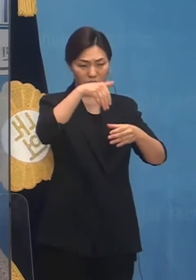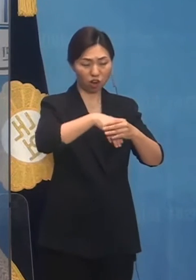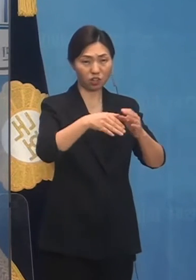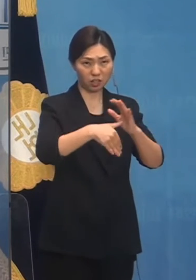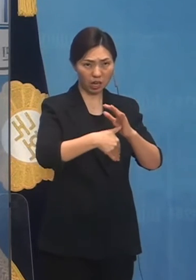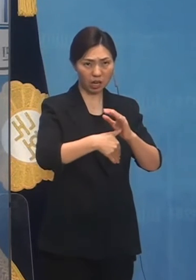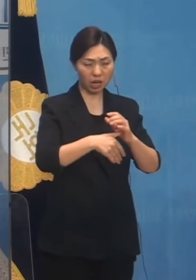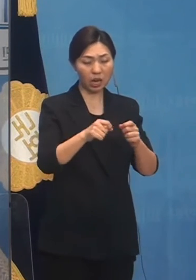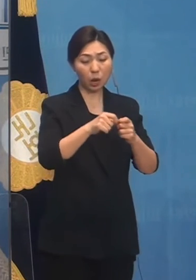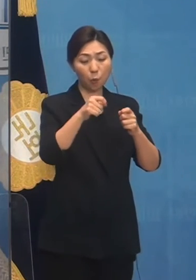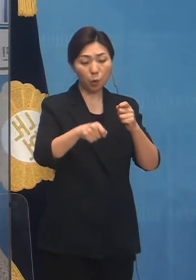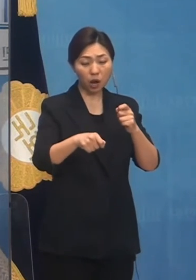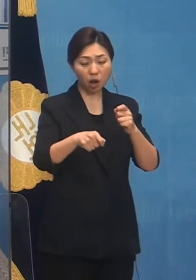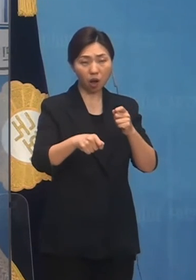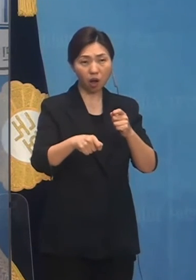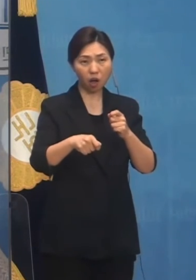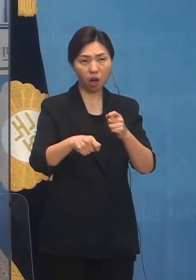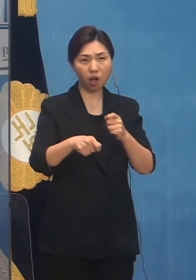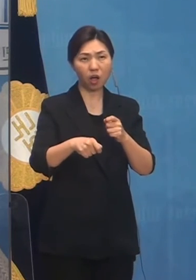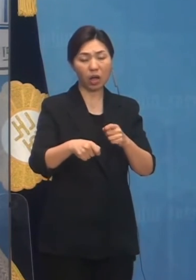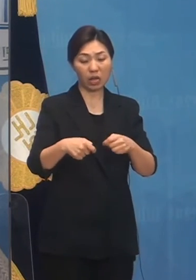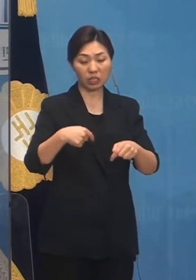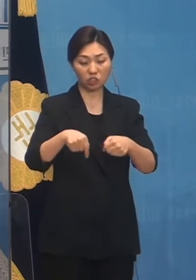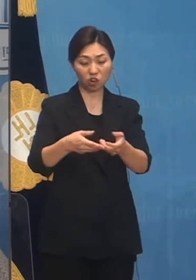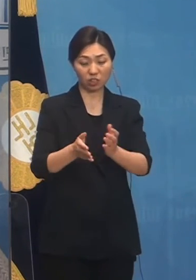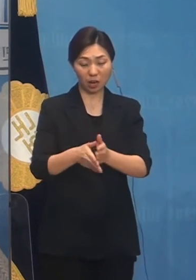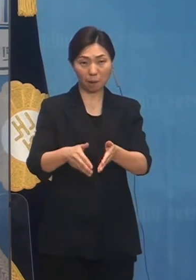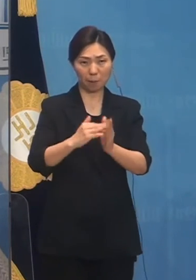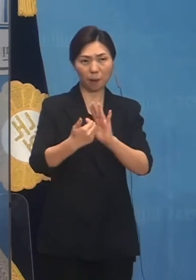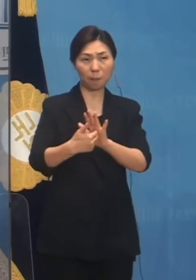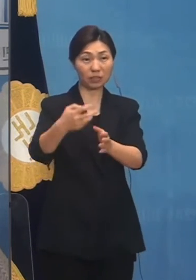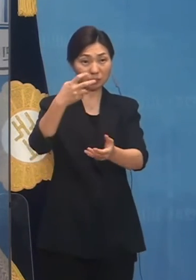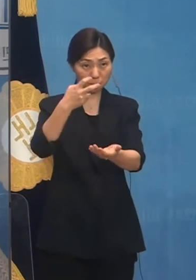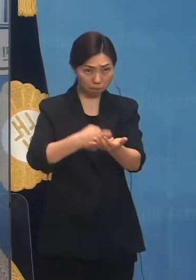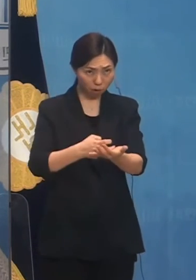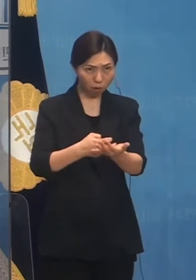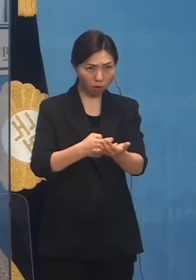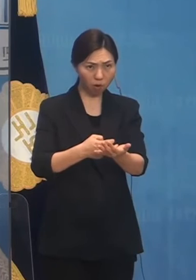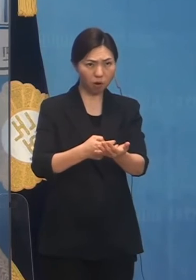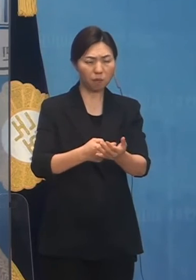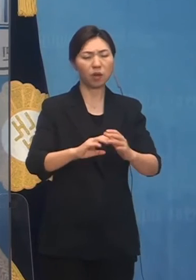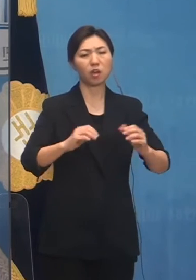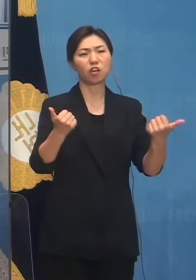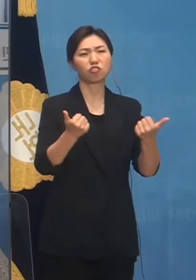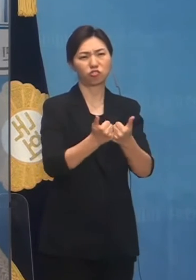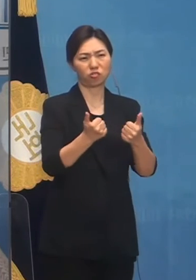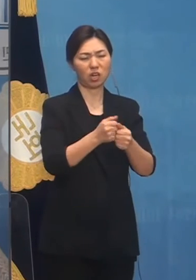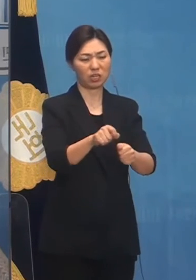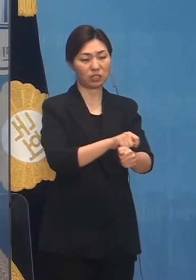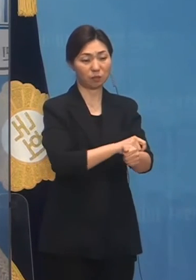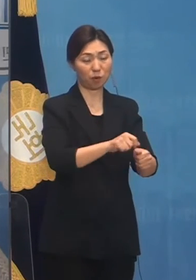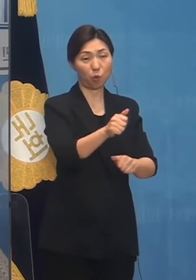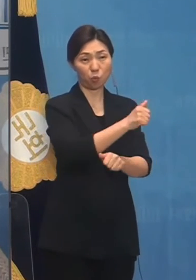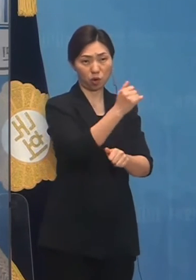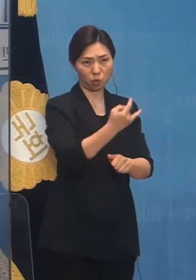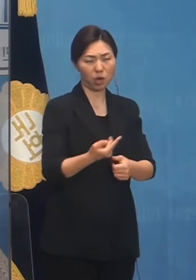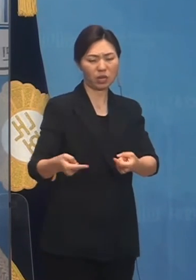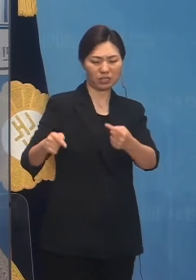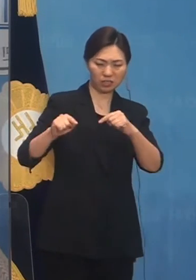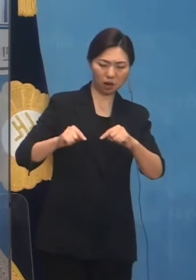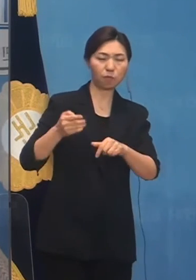위성정당방지법 처리를 위한 국회 정개특위 논의에 참여해 주십시오. 나아가 이번 대통령 선거